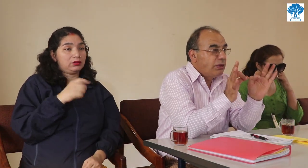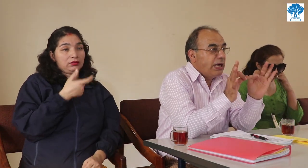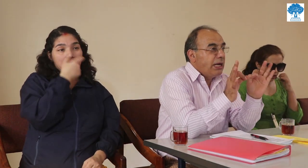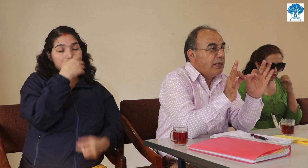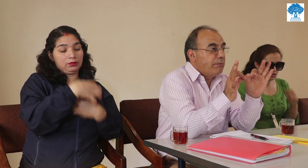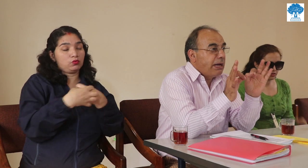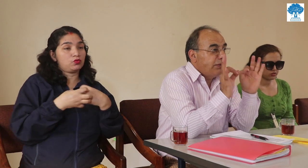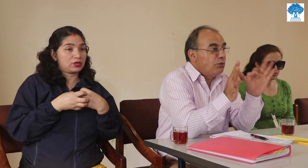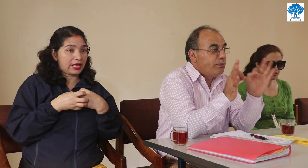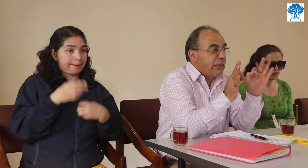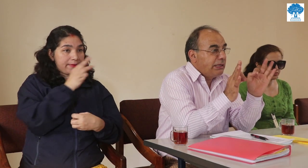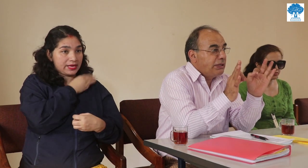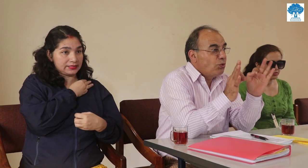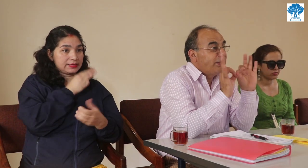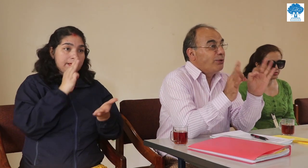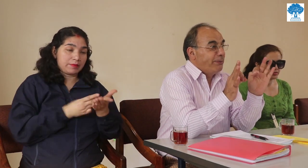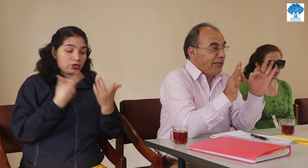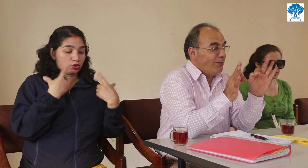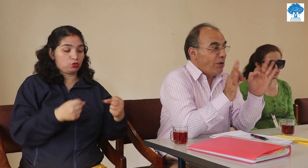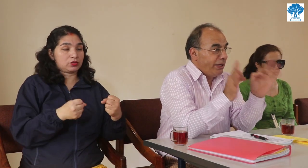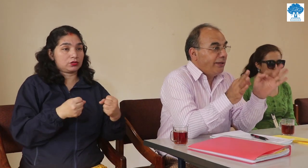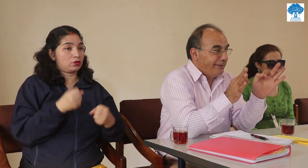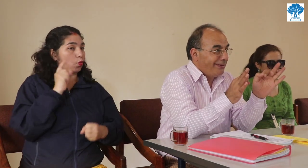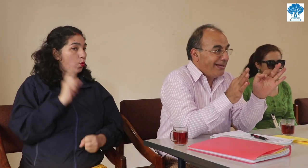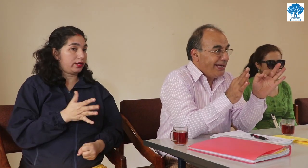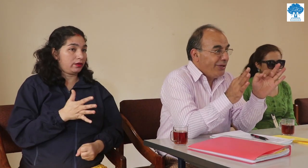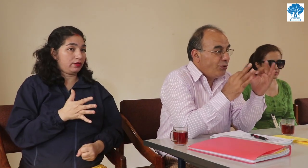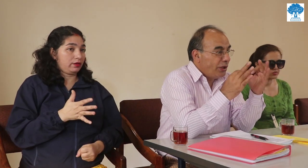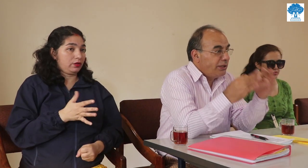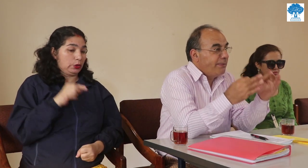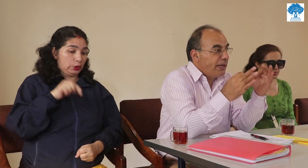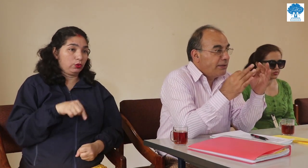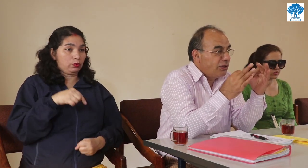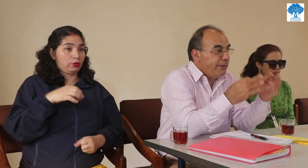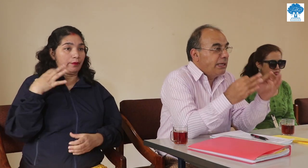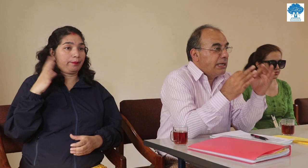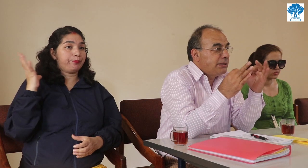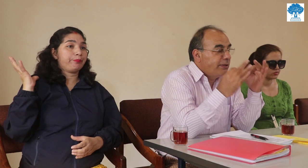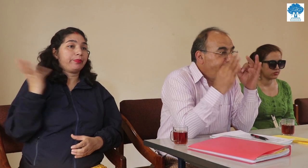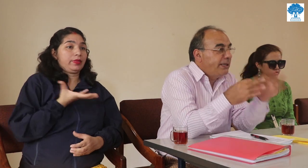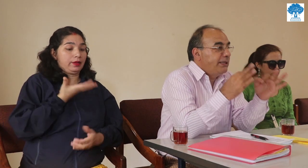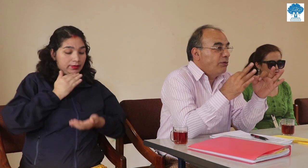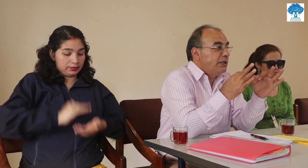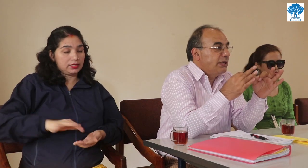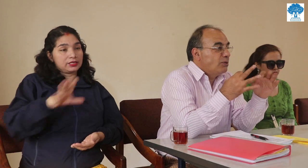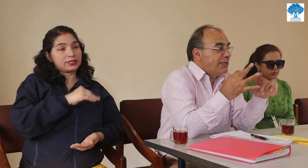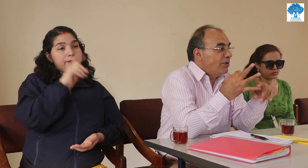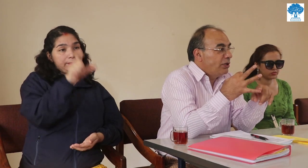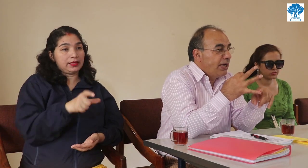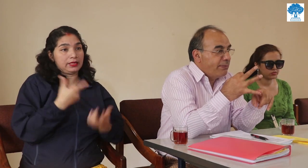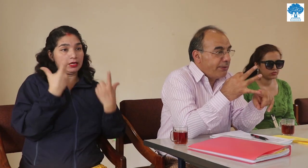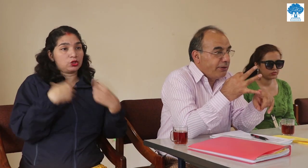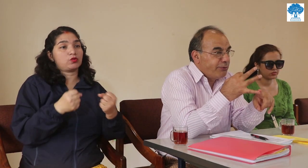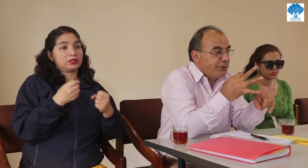धनी मुलुकका मानिसहरू मात्रै स्वस्थ हुने भन्ने कुरा होइन, यो धरतीमा जन्मिएका सबै व्यक्तिहरूले चाहिँ